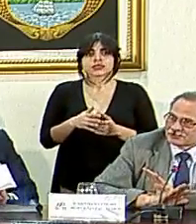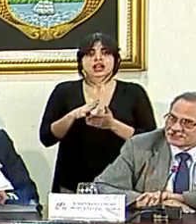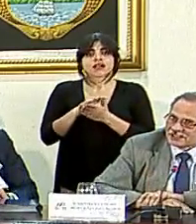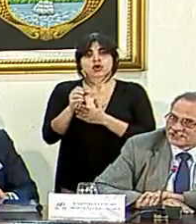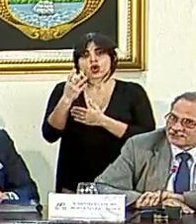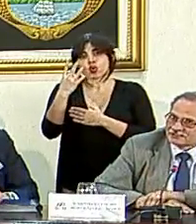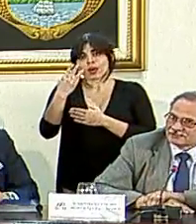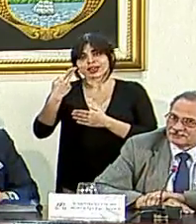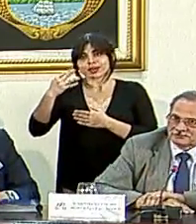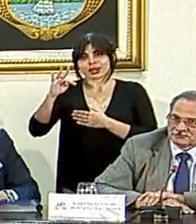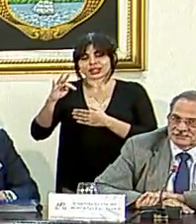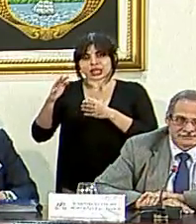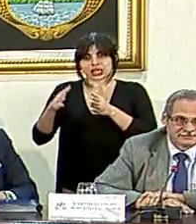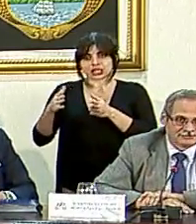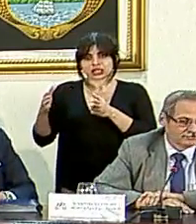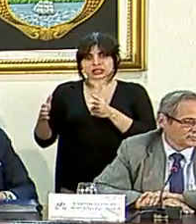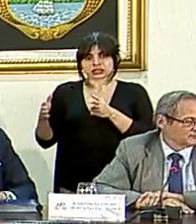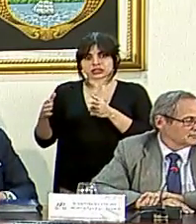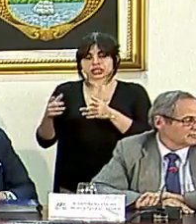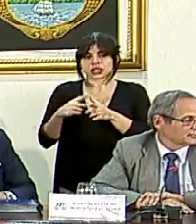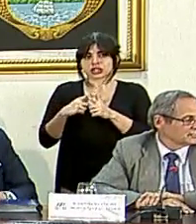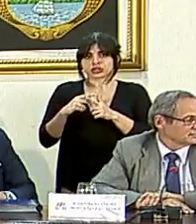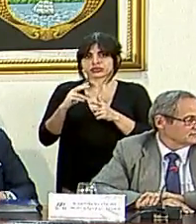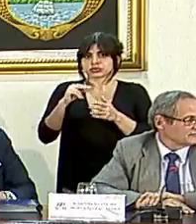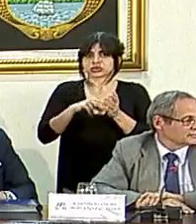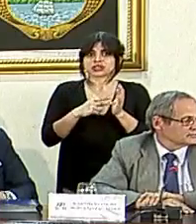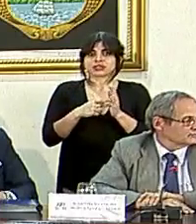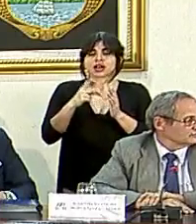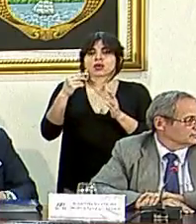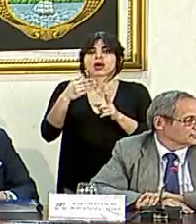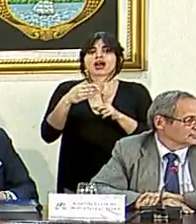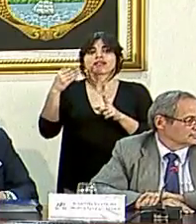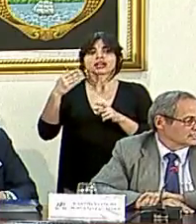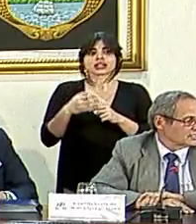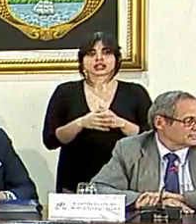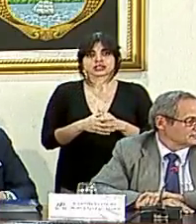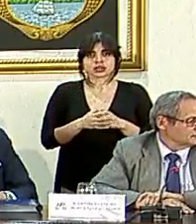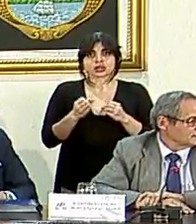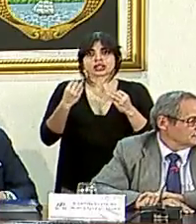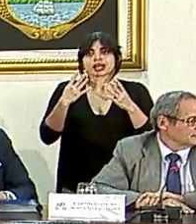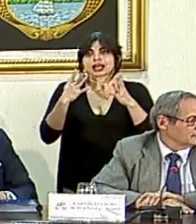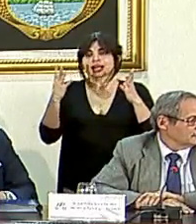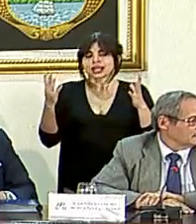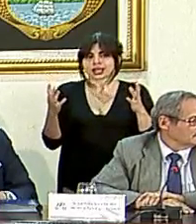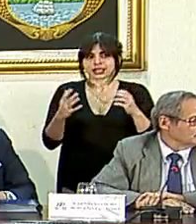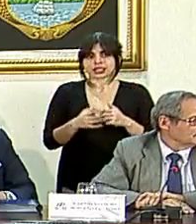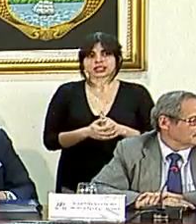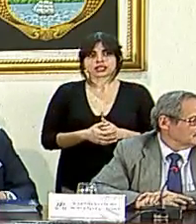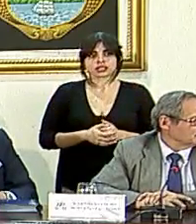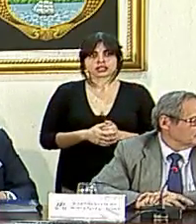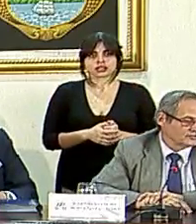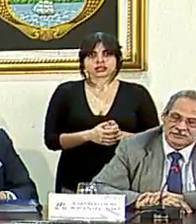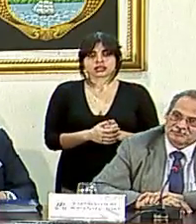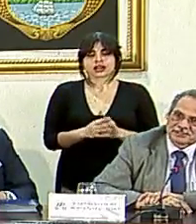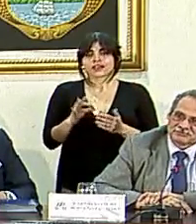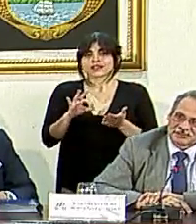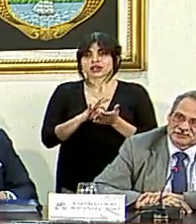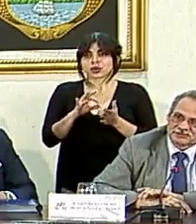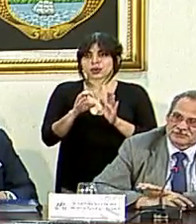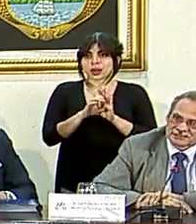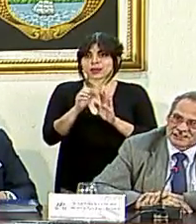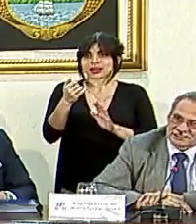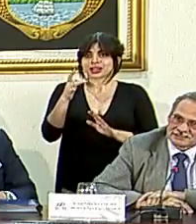afectadas 4 hectáreas. Entonces, no podríamos hablar de que sea una afectación tan grande, ¿verdad? En frijol, por